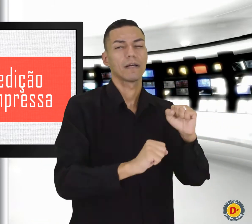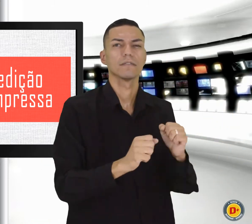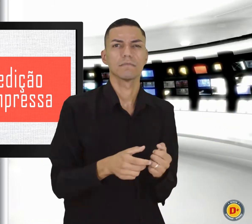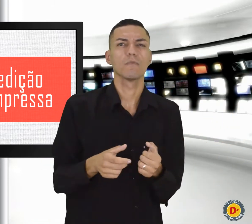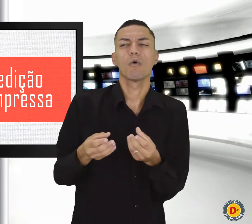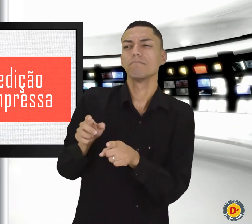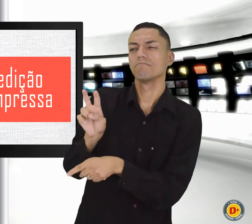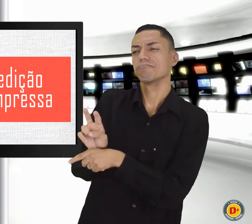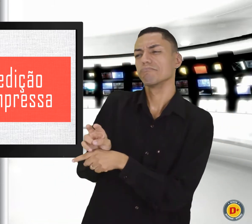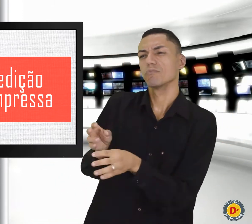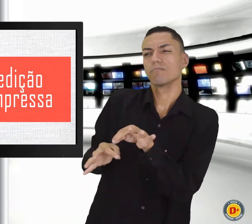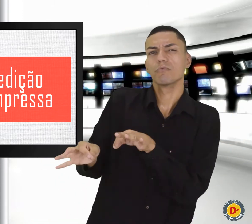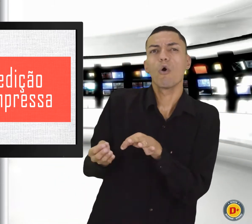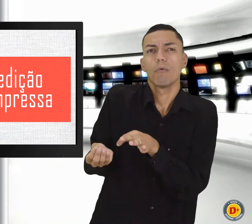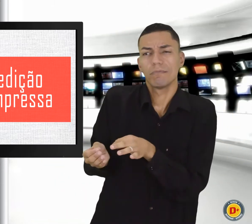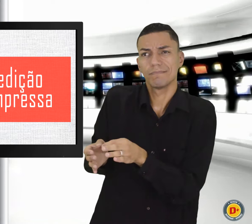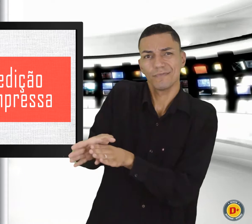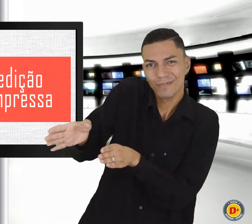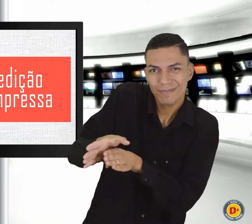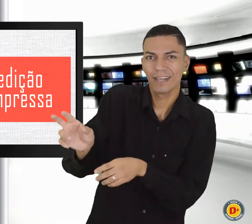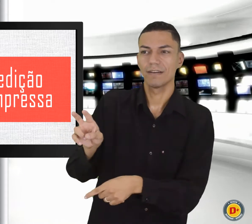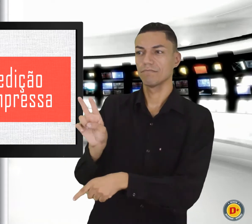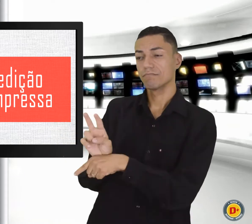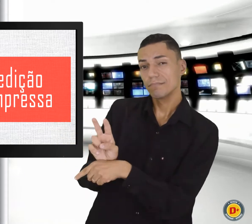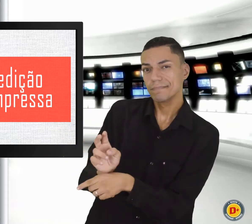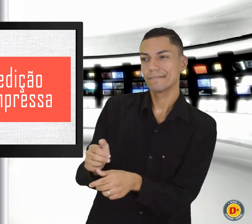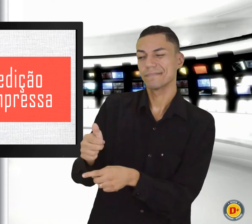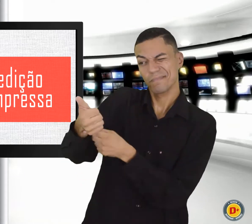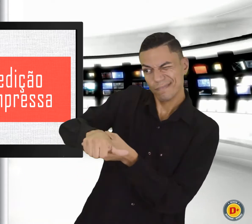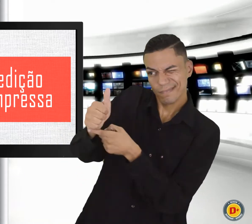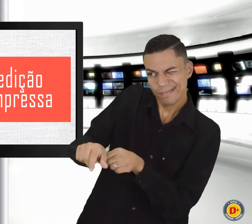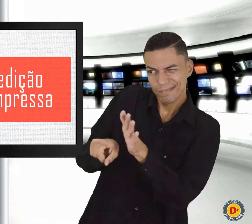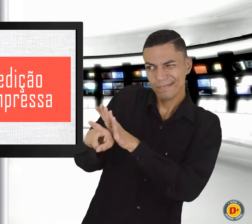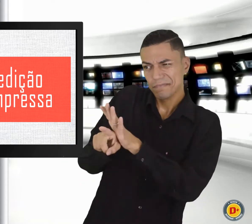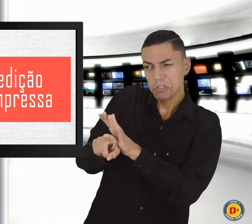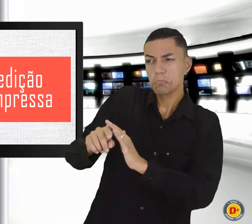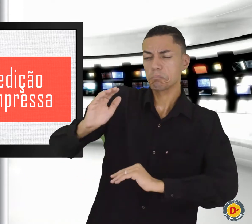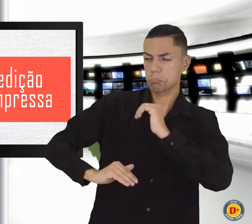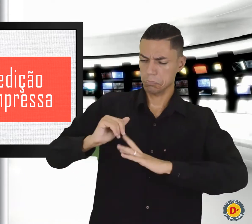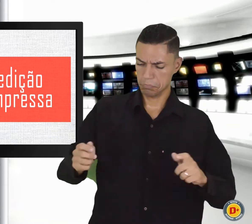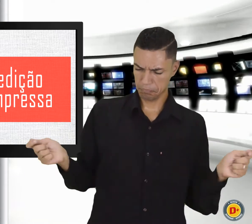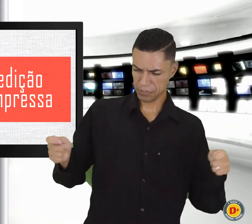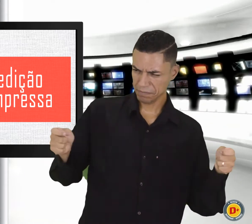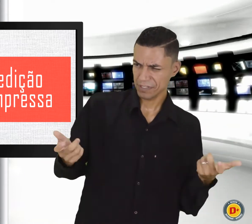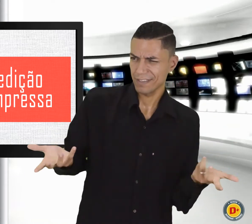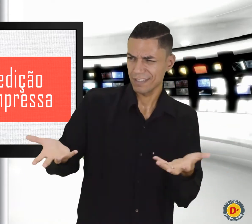aconselhamento, orientação, supervisão, avaliação do potencial profissional, treinamento